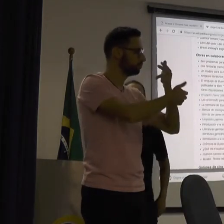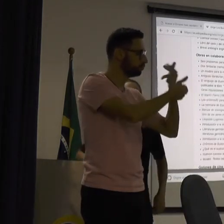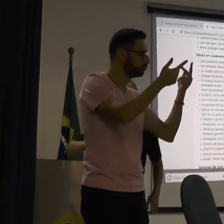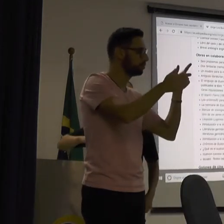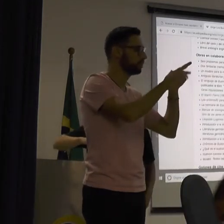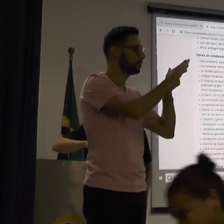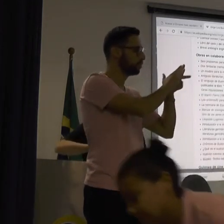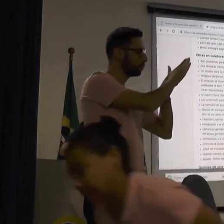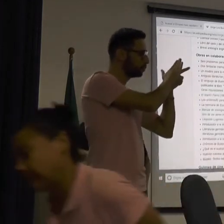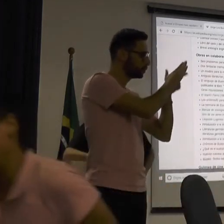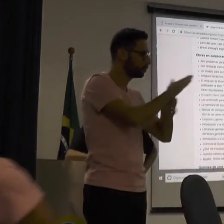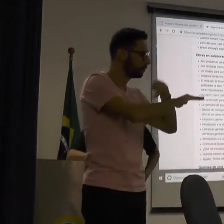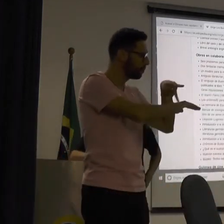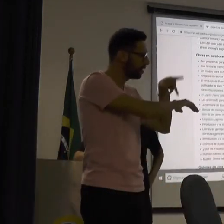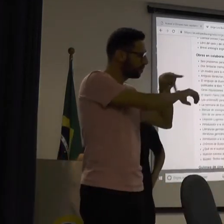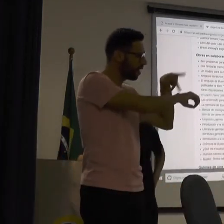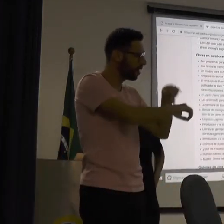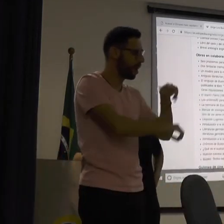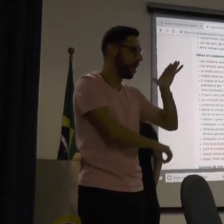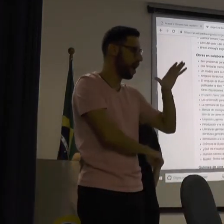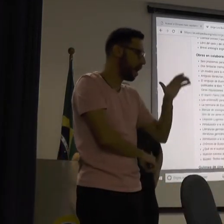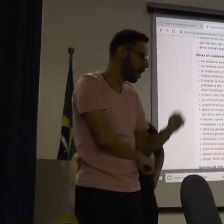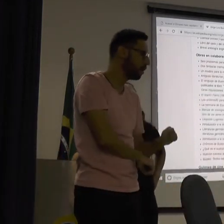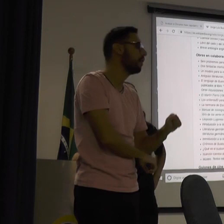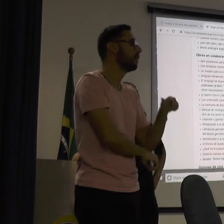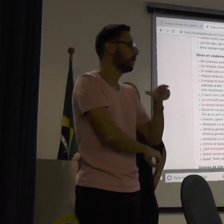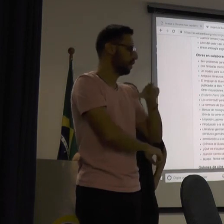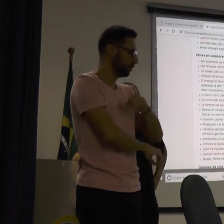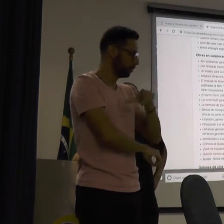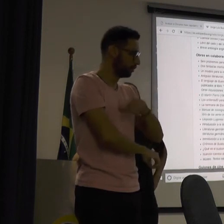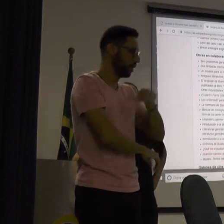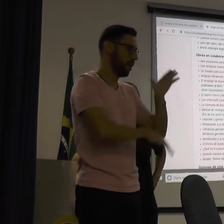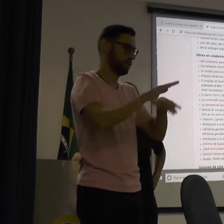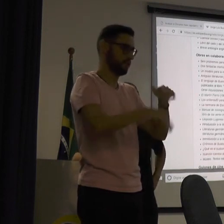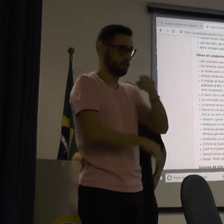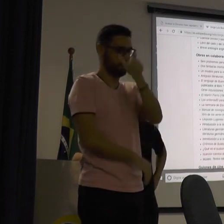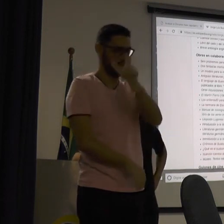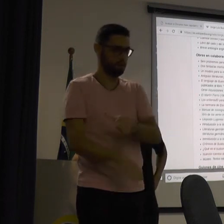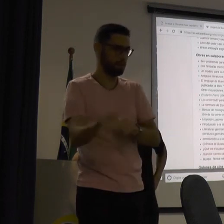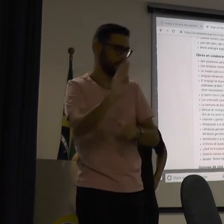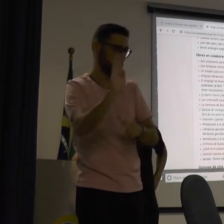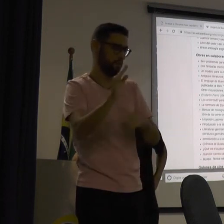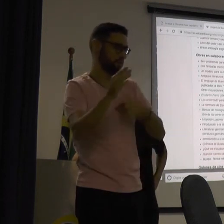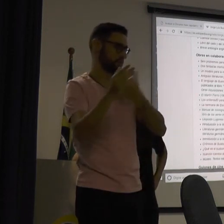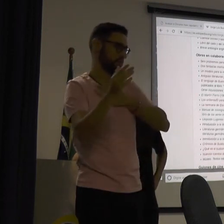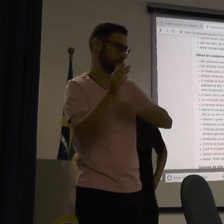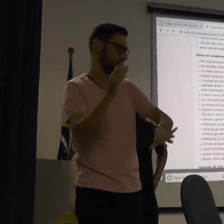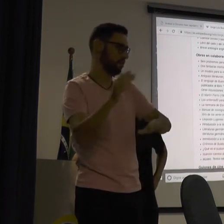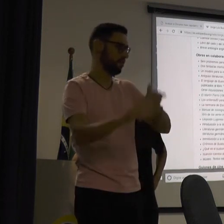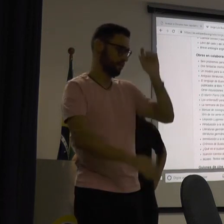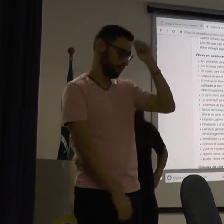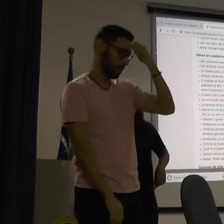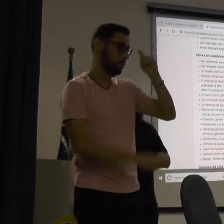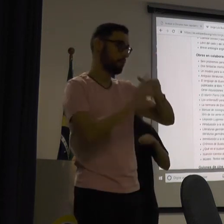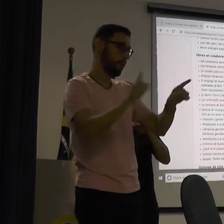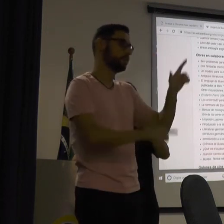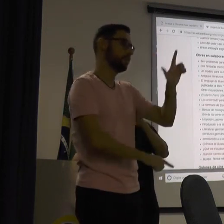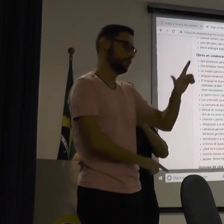No Tibete, na África, né? Ele desprezava os africanos, não a literatura oral africana, que